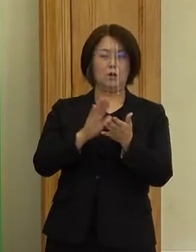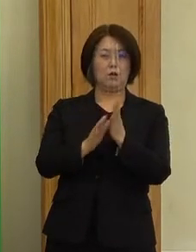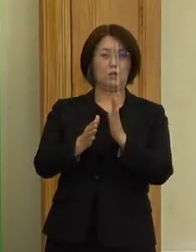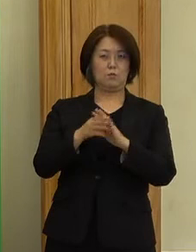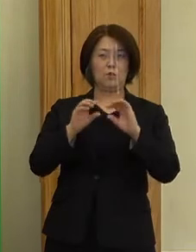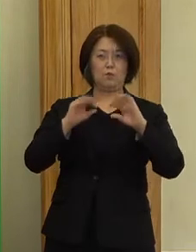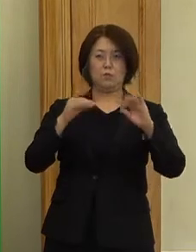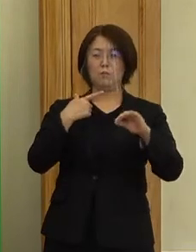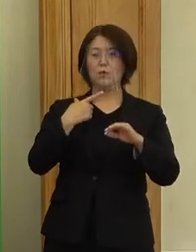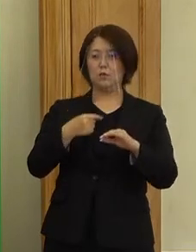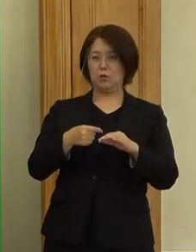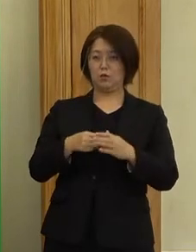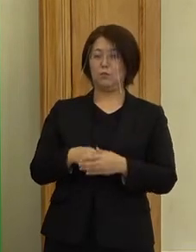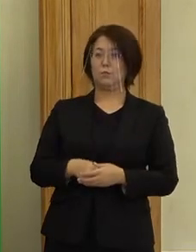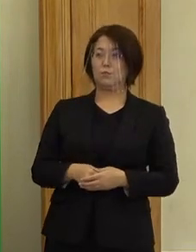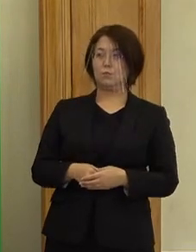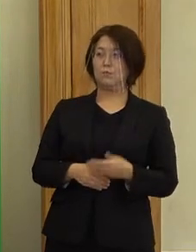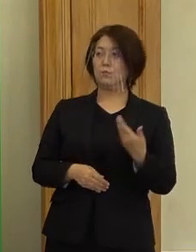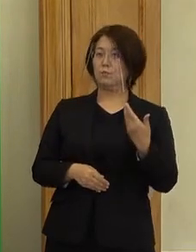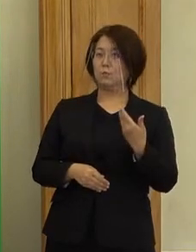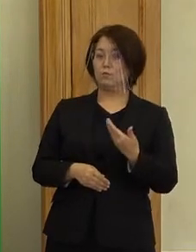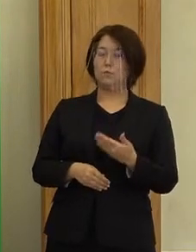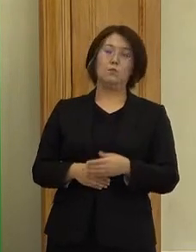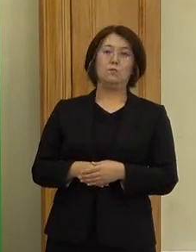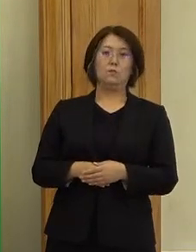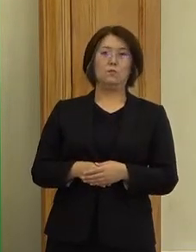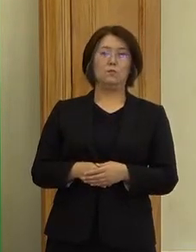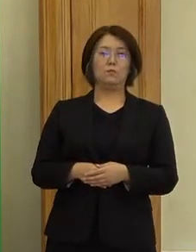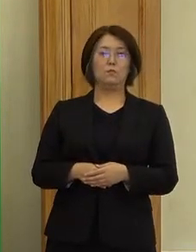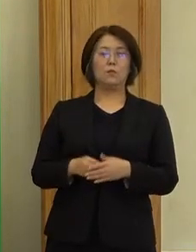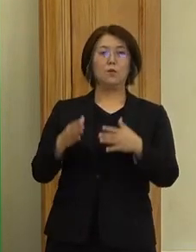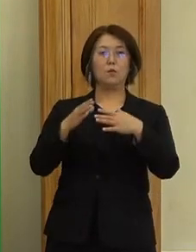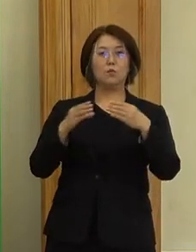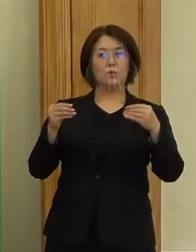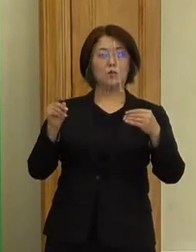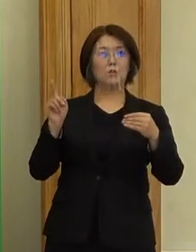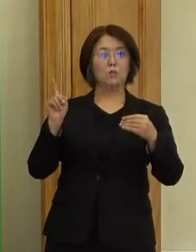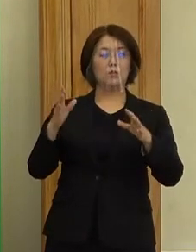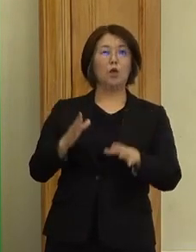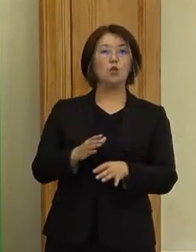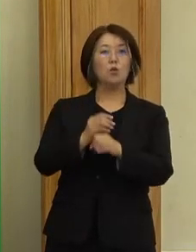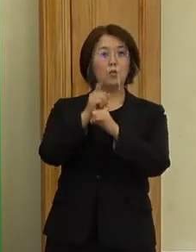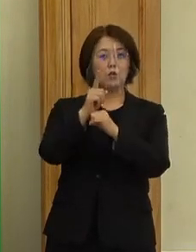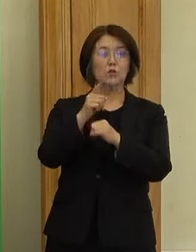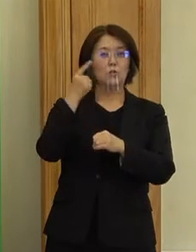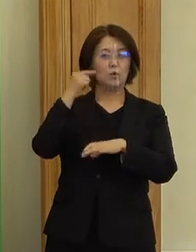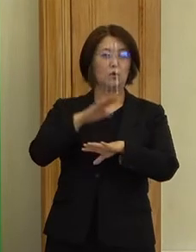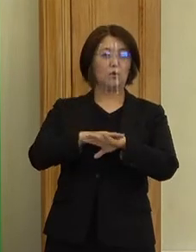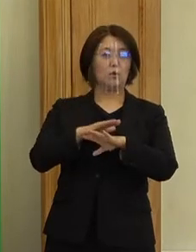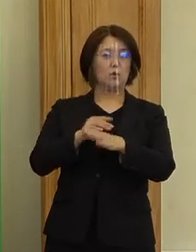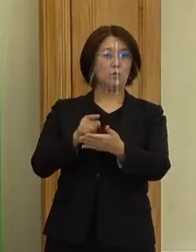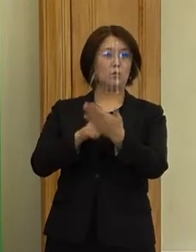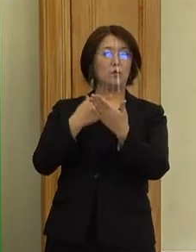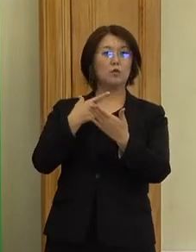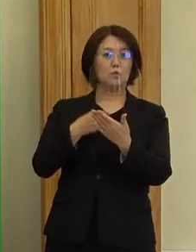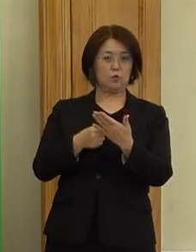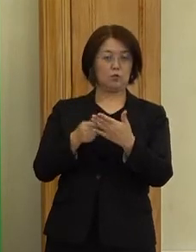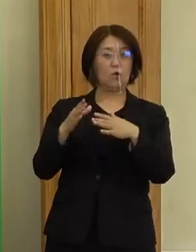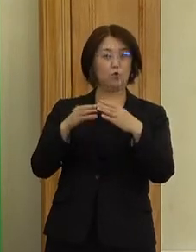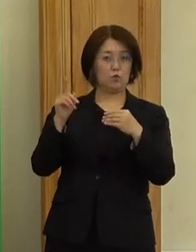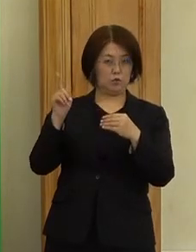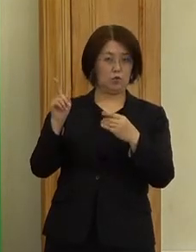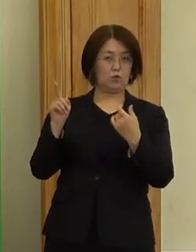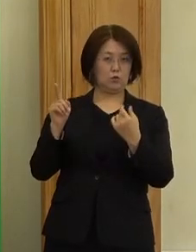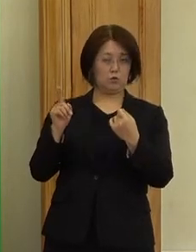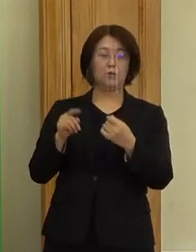い、 今言われた統一の見解を出してほしいというのは、これは国に対してということでよろしいんでしょうか。 そうですね、は